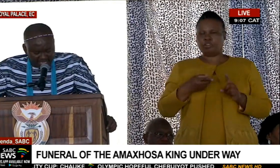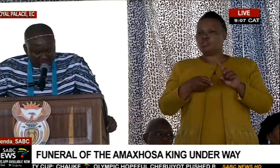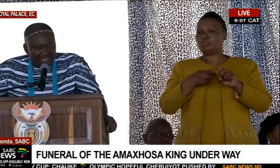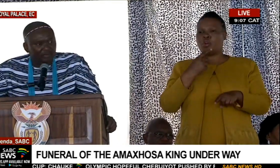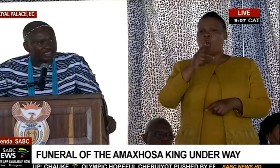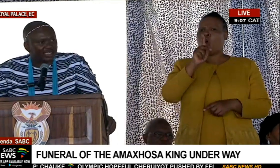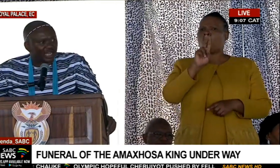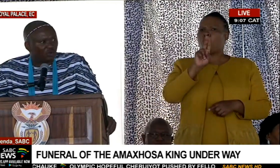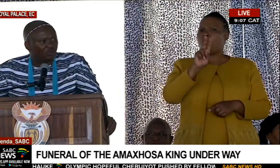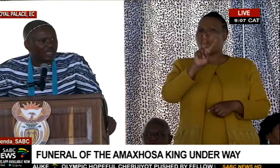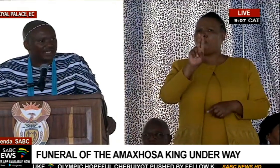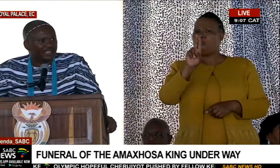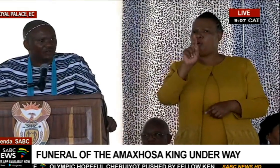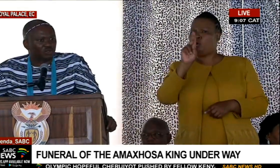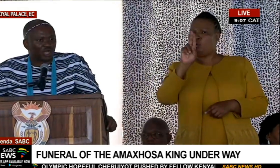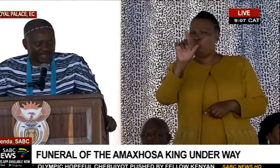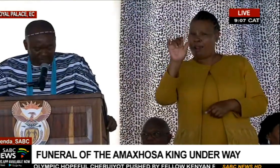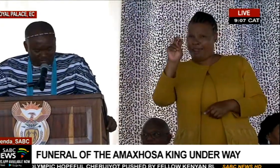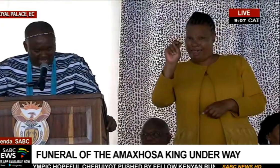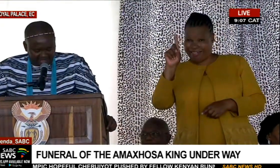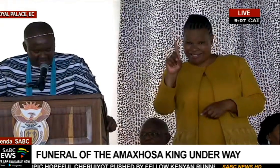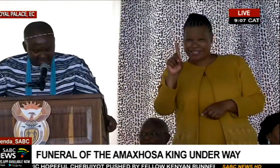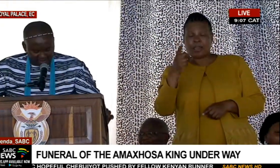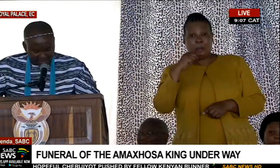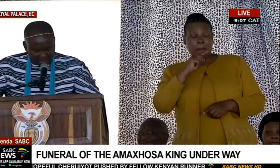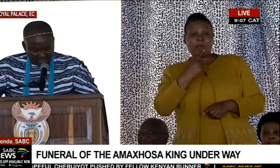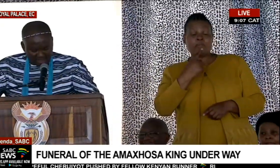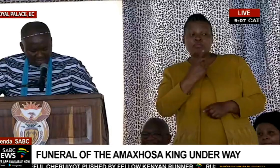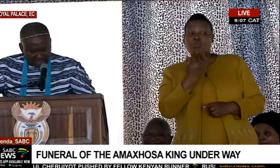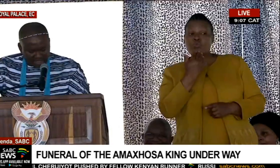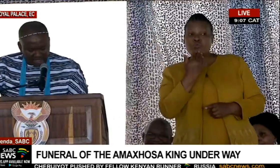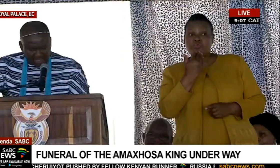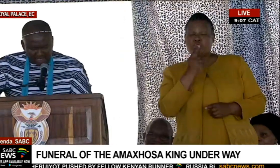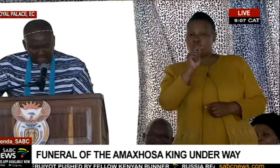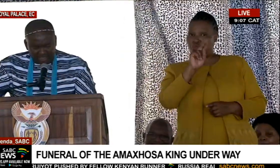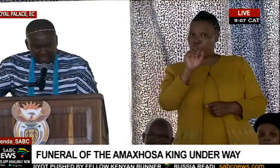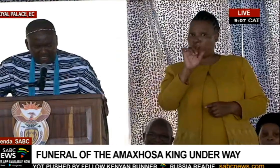land berepresenta ukumkani uTulare Tulare